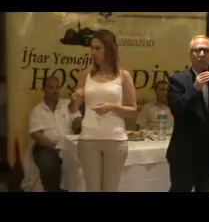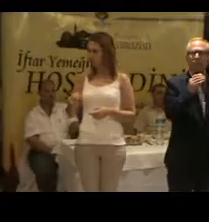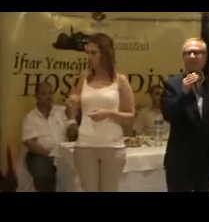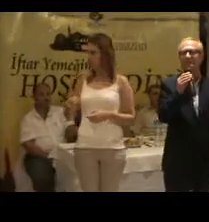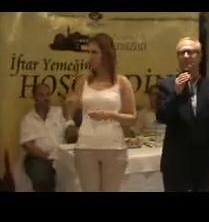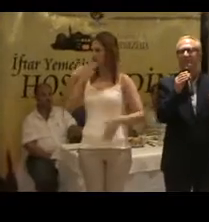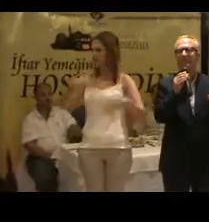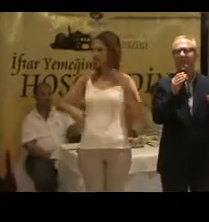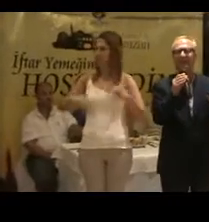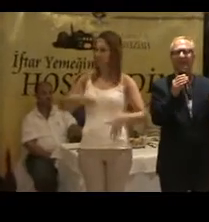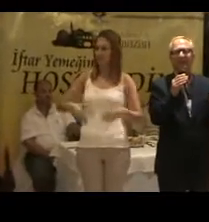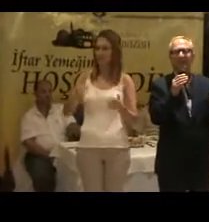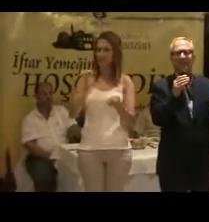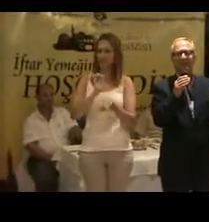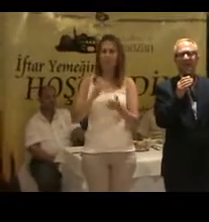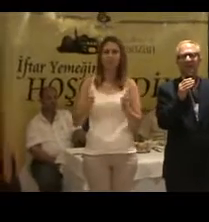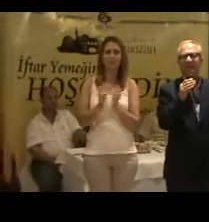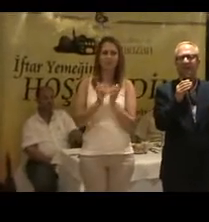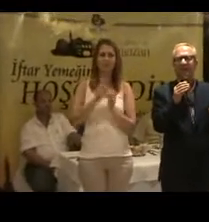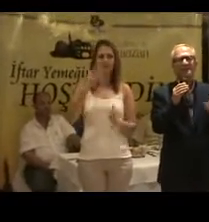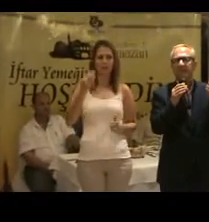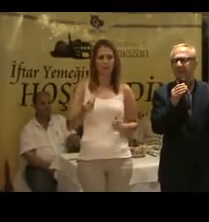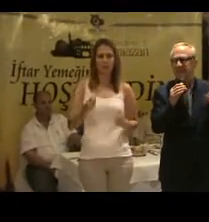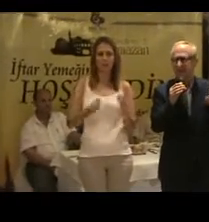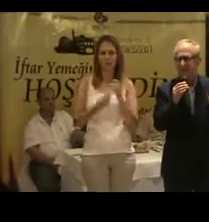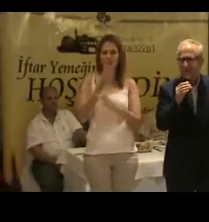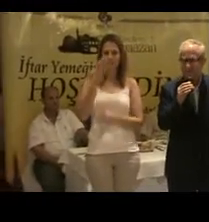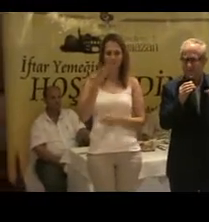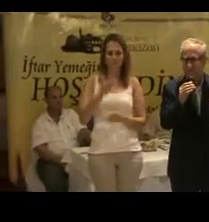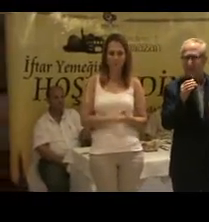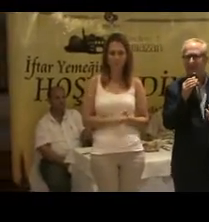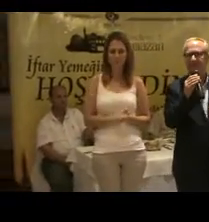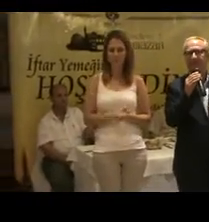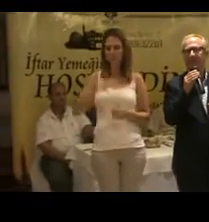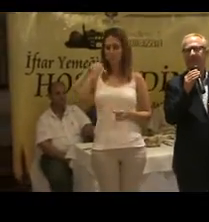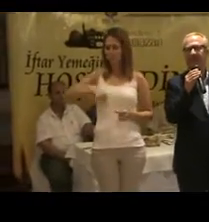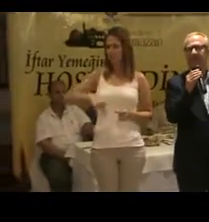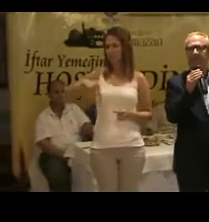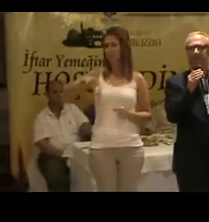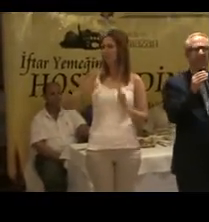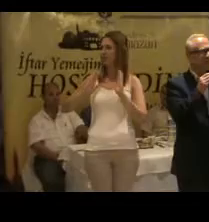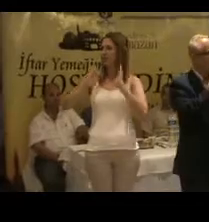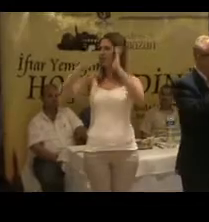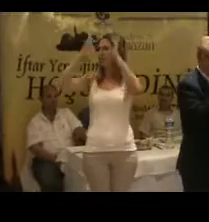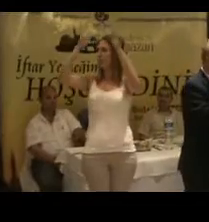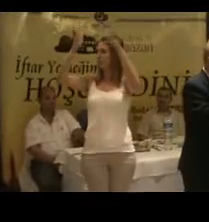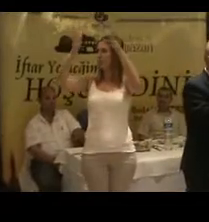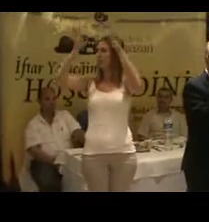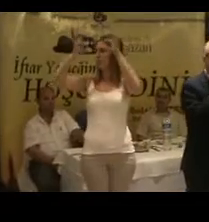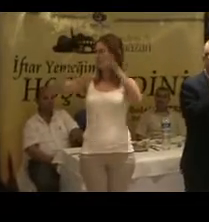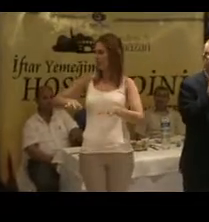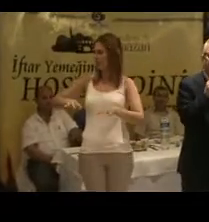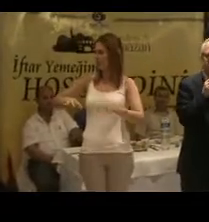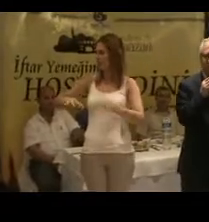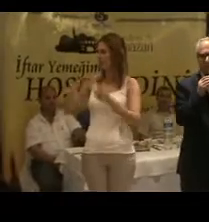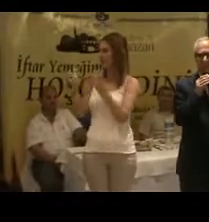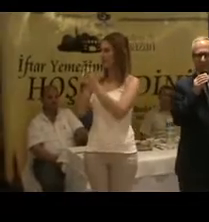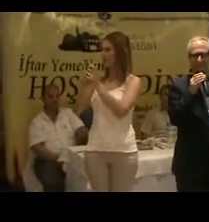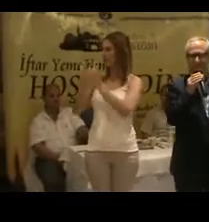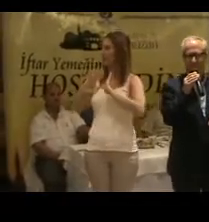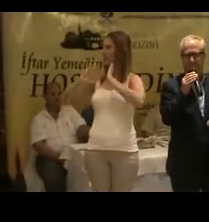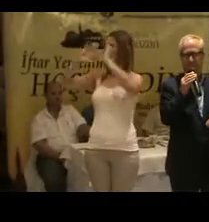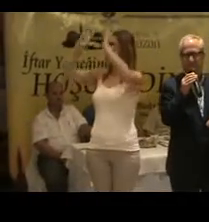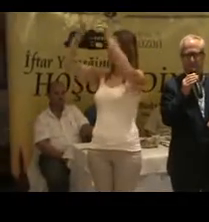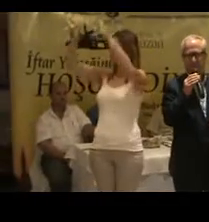olarak kurulmasına rağmen hiçbir mesafe alamadığı dönemleri ben Recep Bey'in olduğum dönemde çok